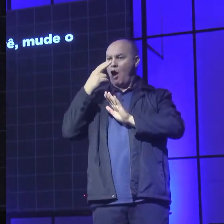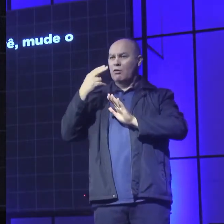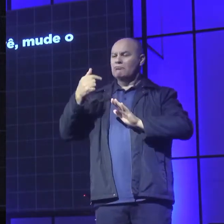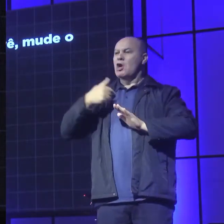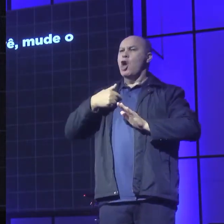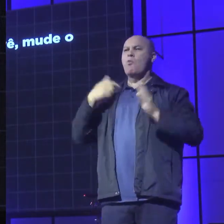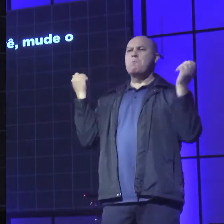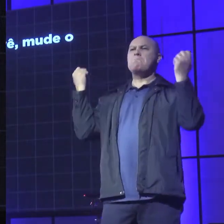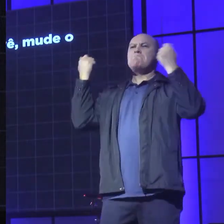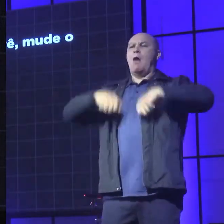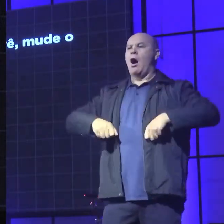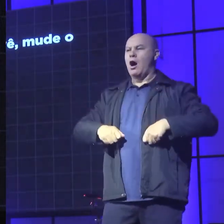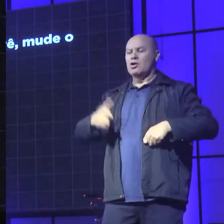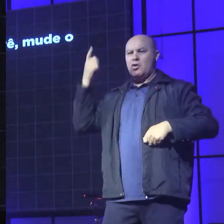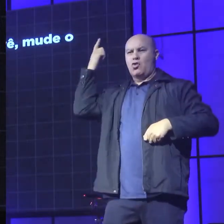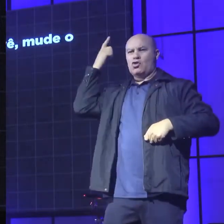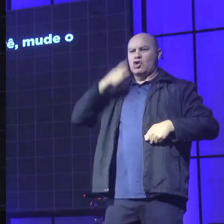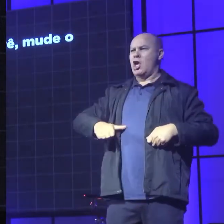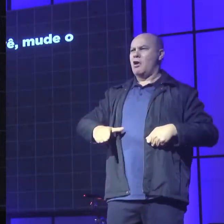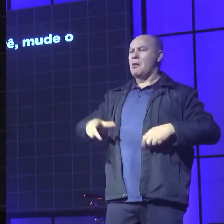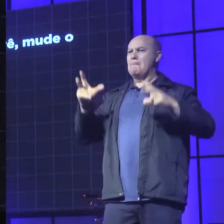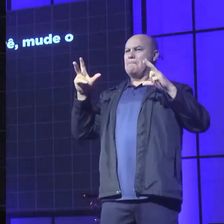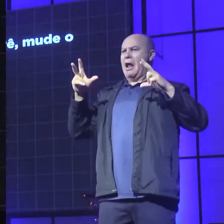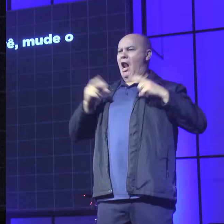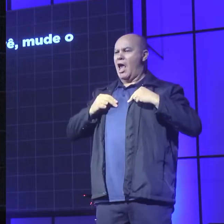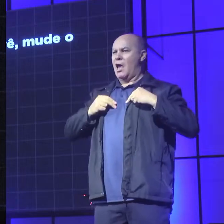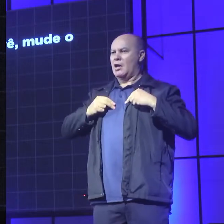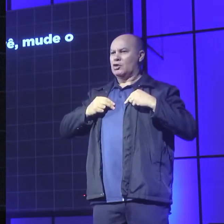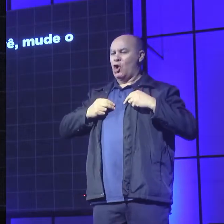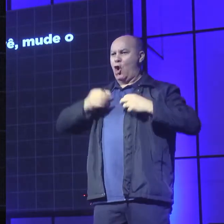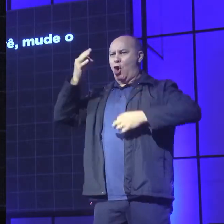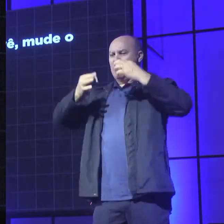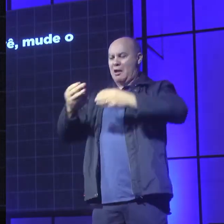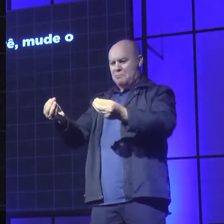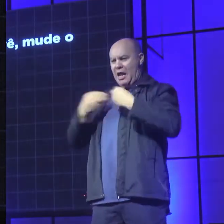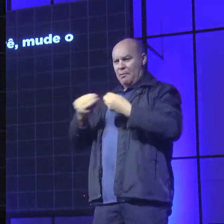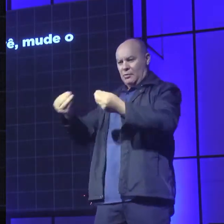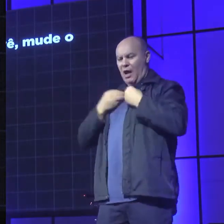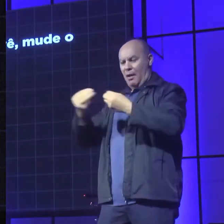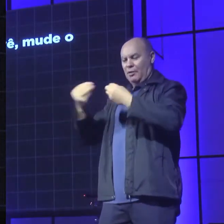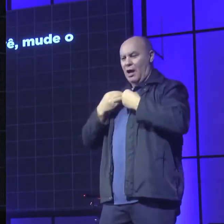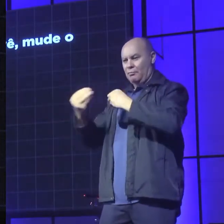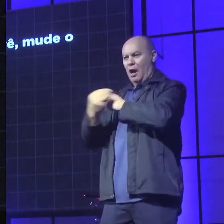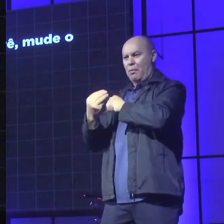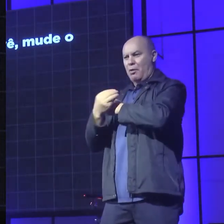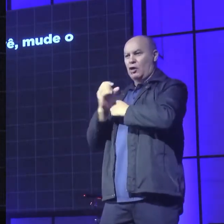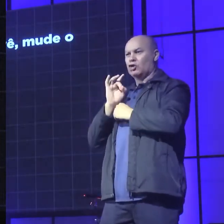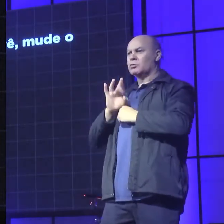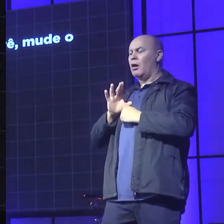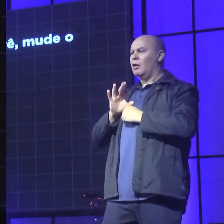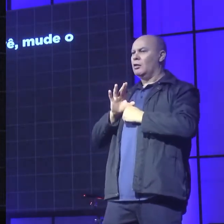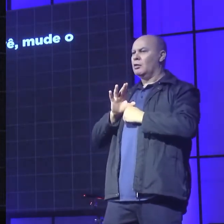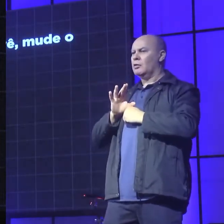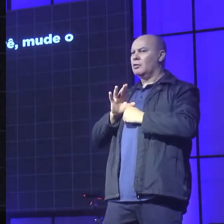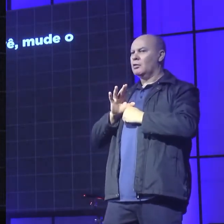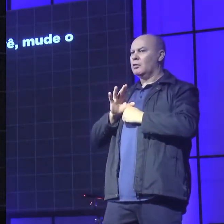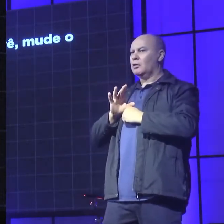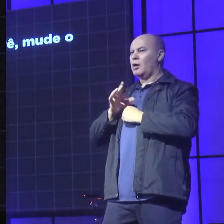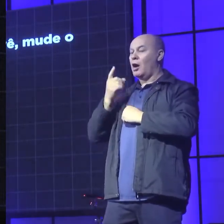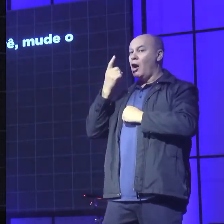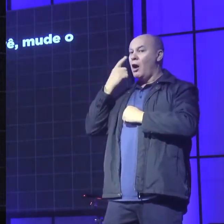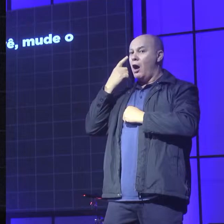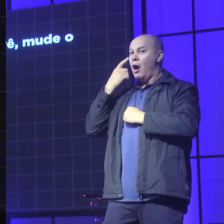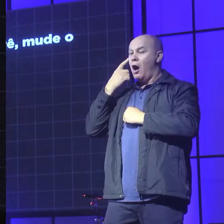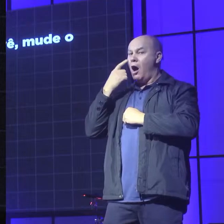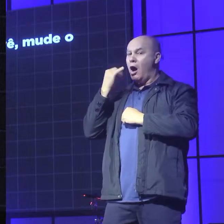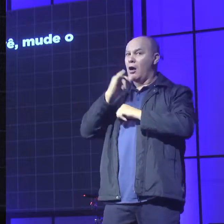merece. Mas muitas vezes, isso é apenas uma ilusão, uma tapeação,